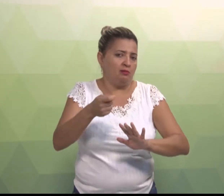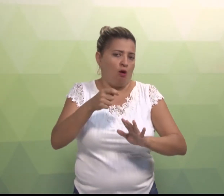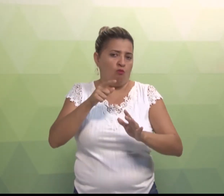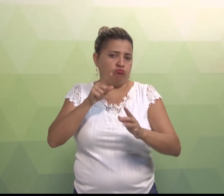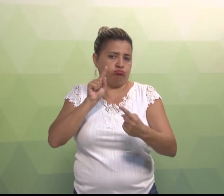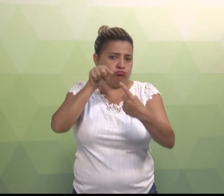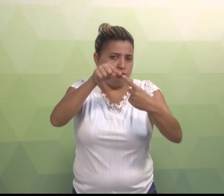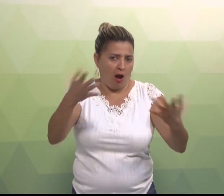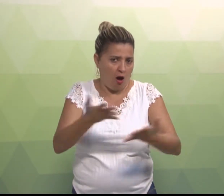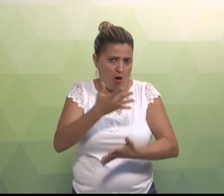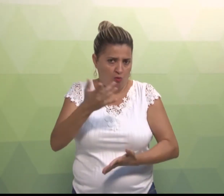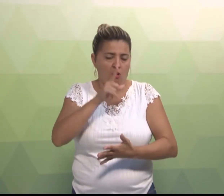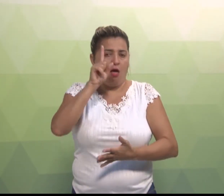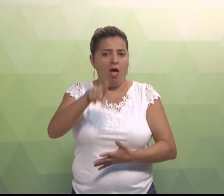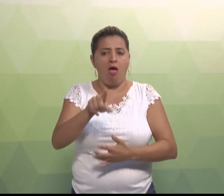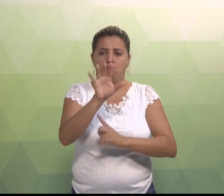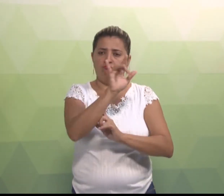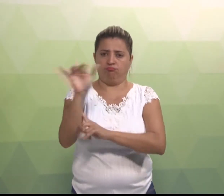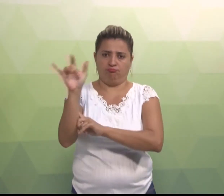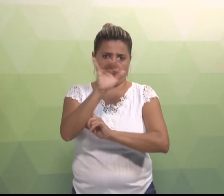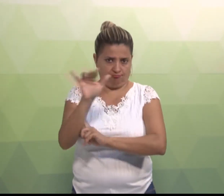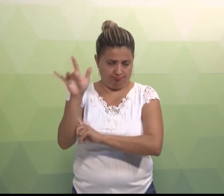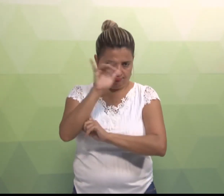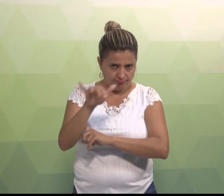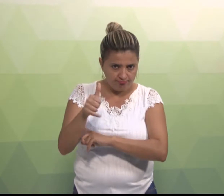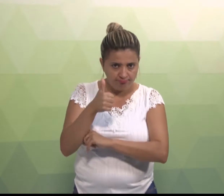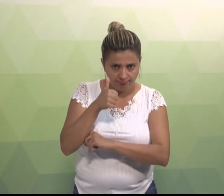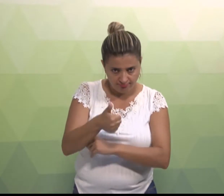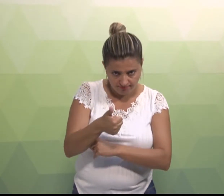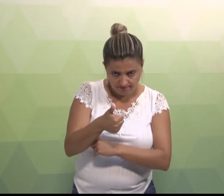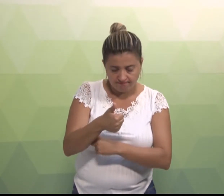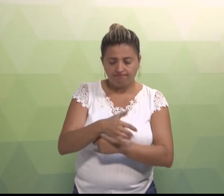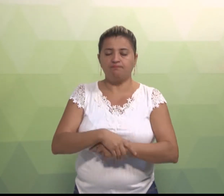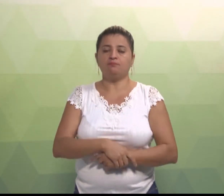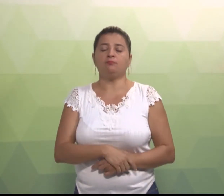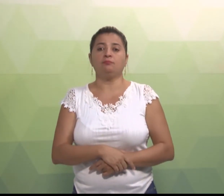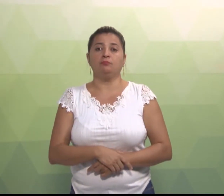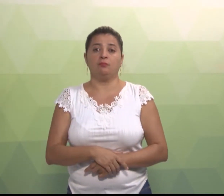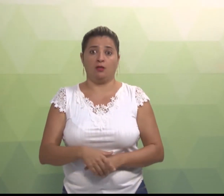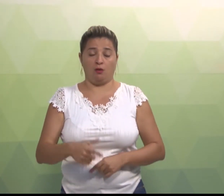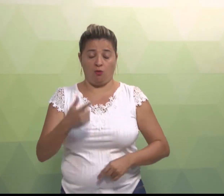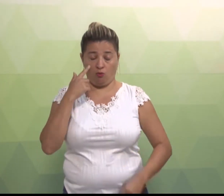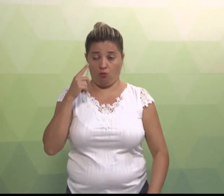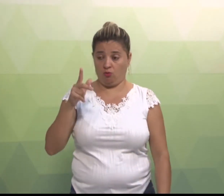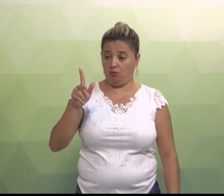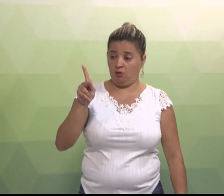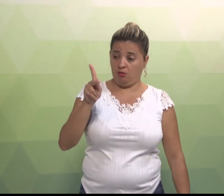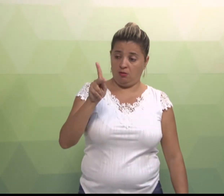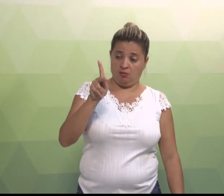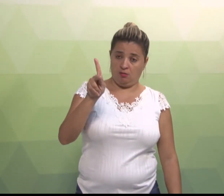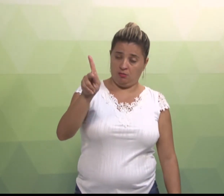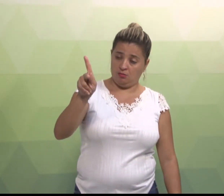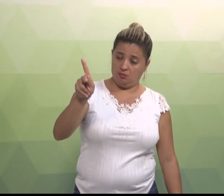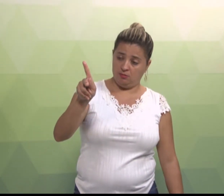Porém, esse sinal a gente pode também fazê-lo soletrando, digitando. No caso,